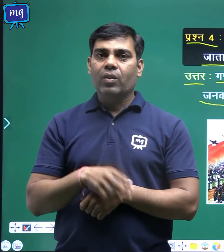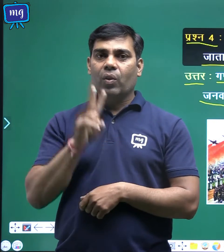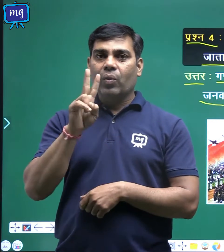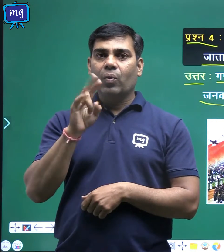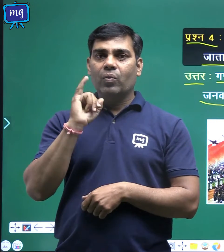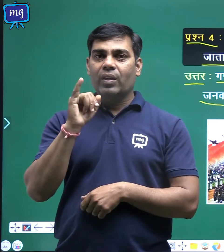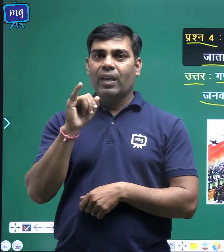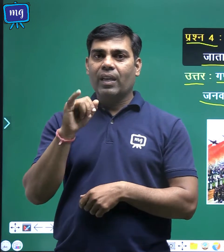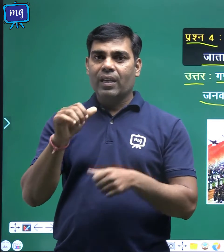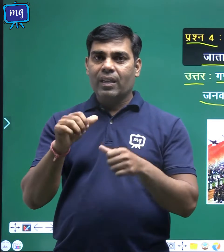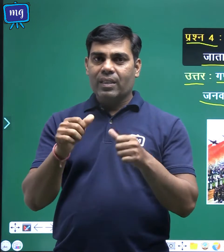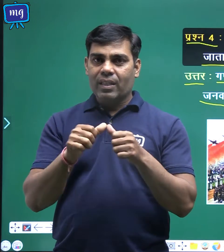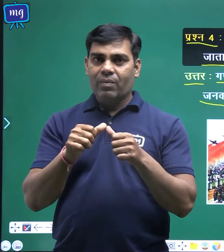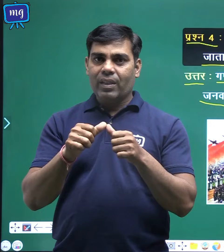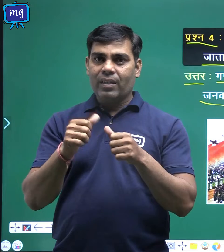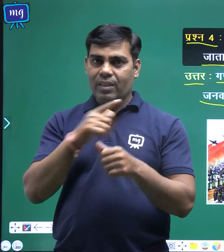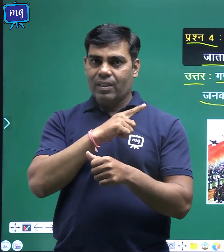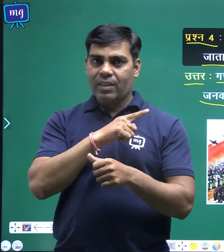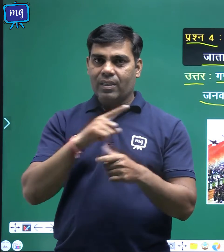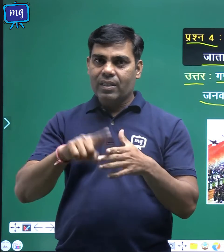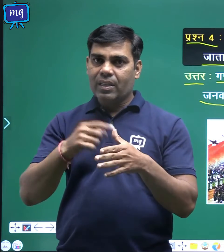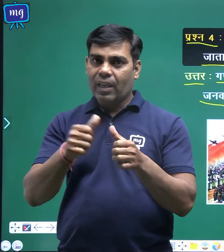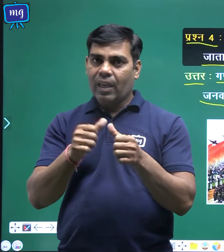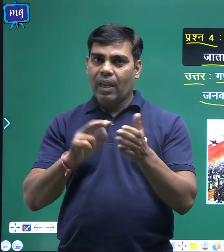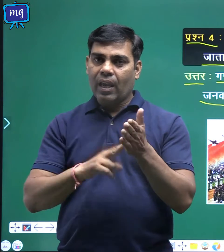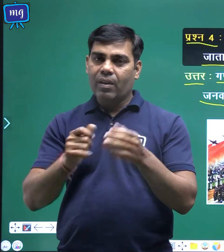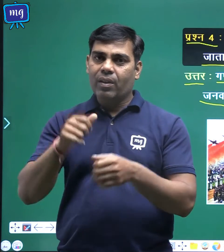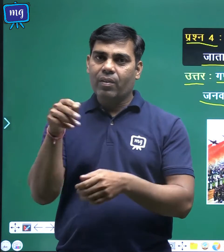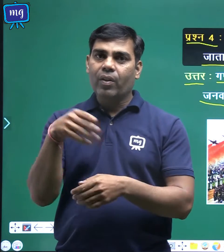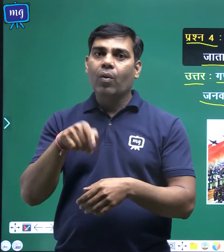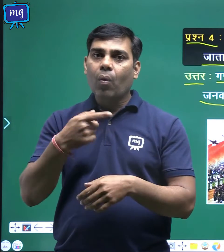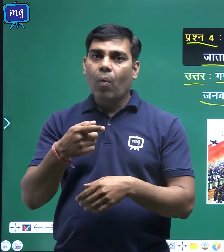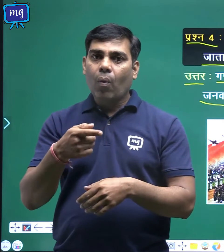26 जनवरी को मनाया जाता है।